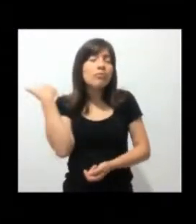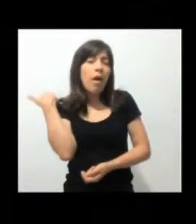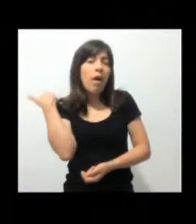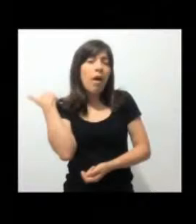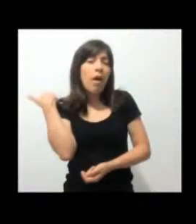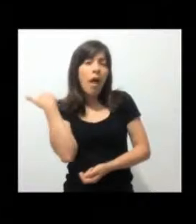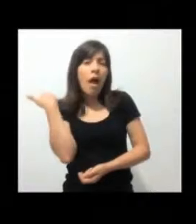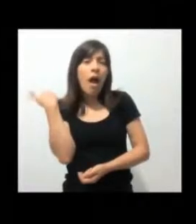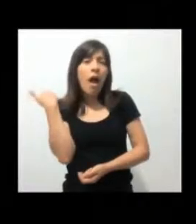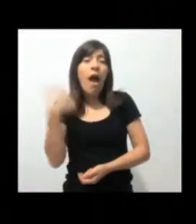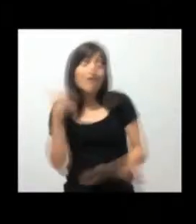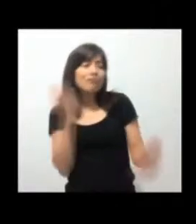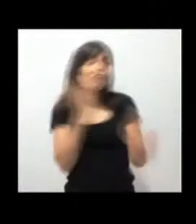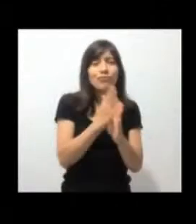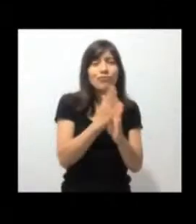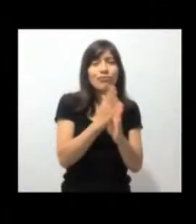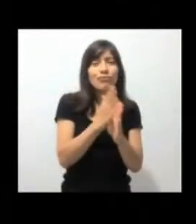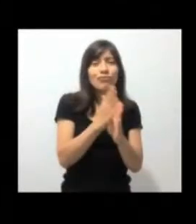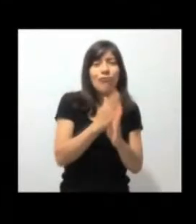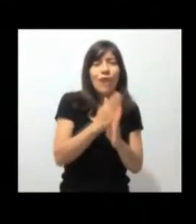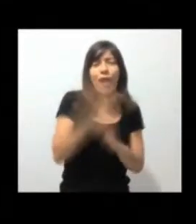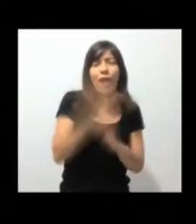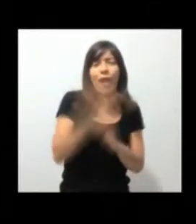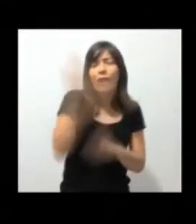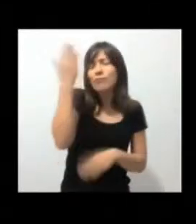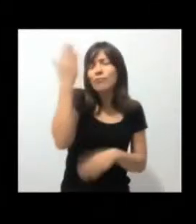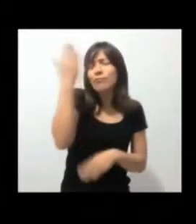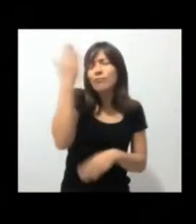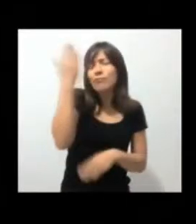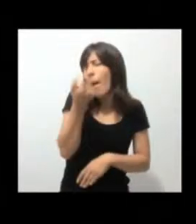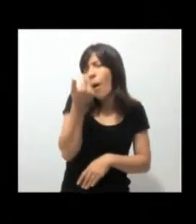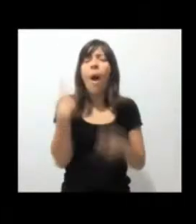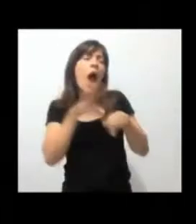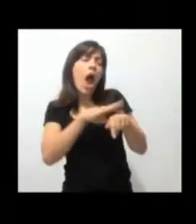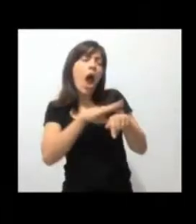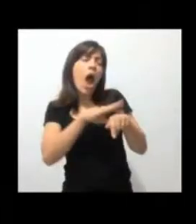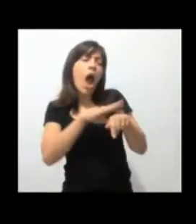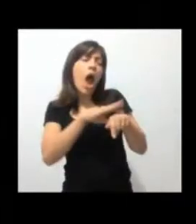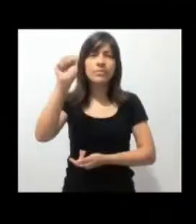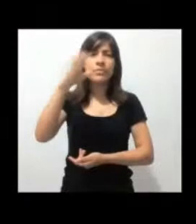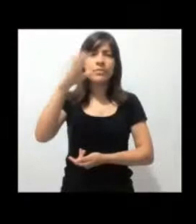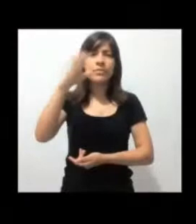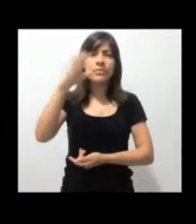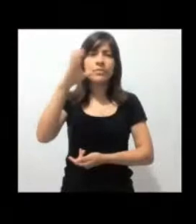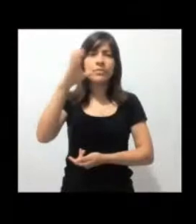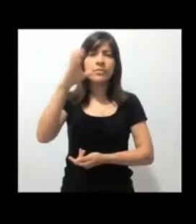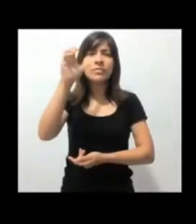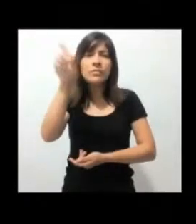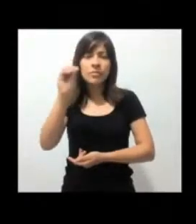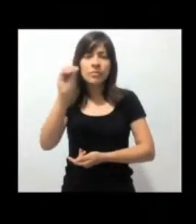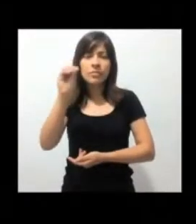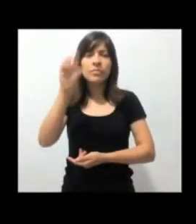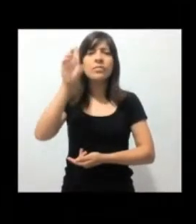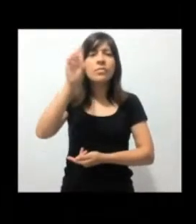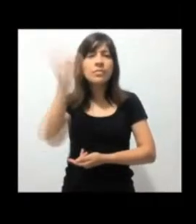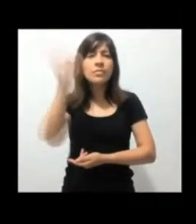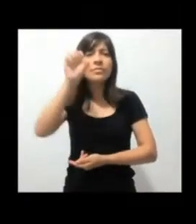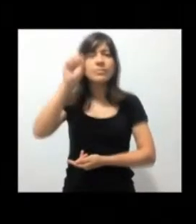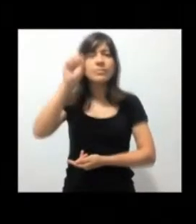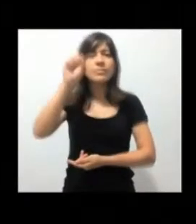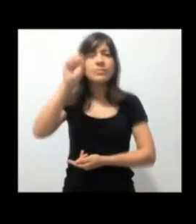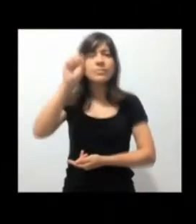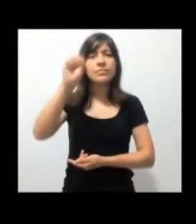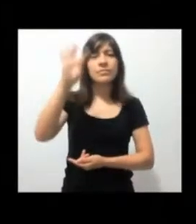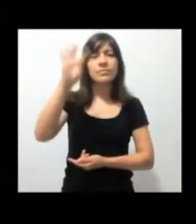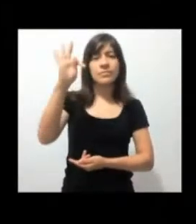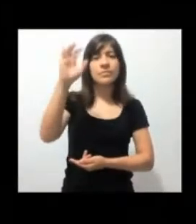por causa de uma doença, a degeneração de Stargardt. Nessa mesma época, eu terminava